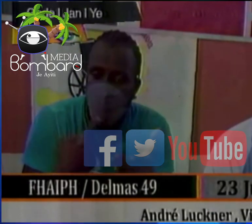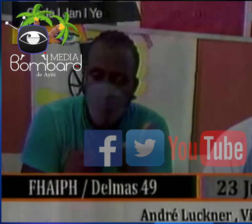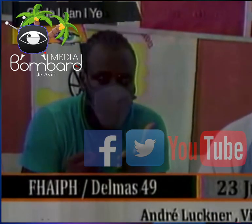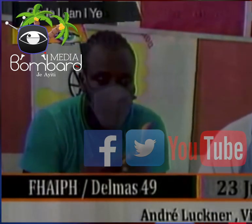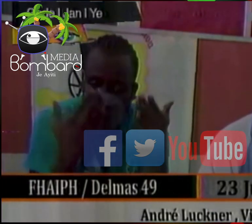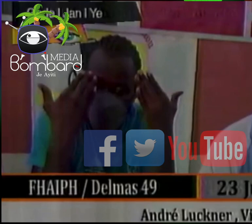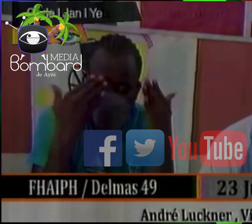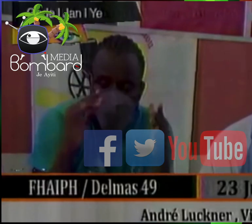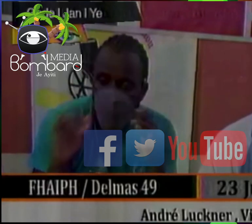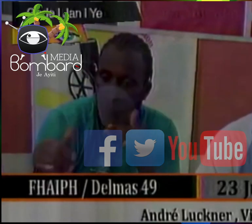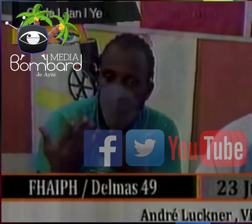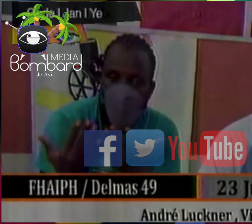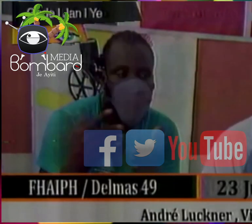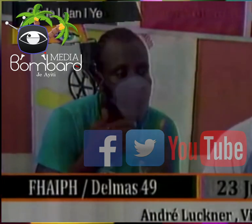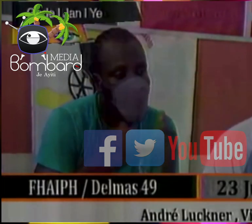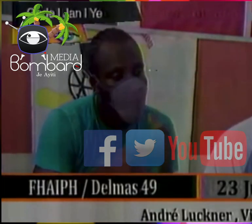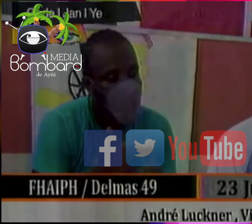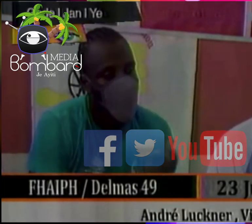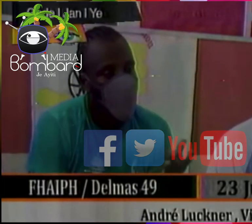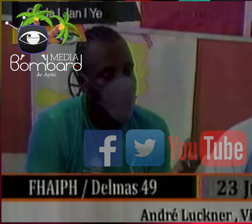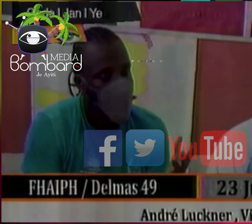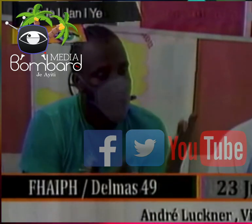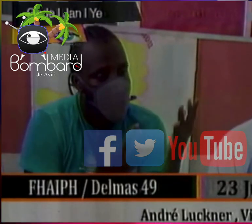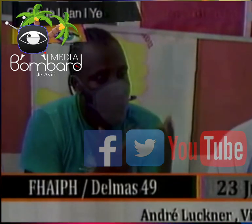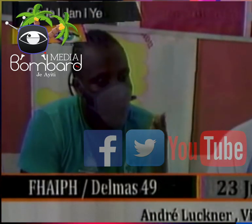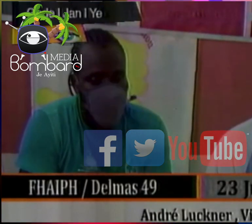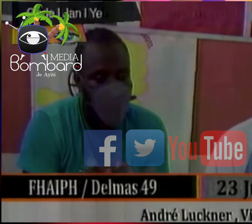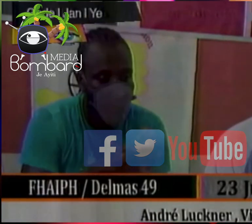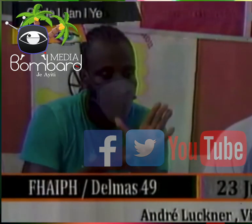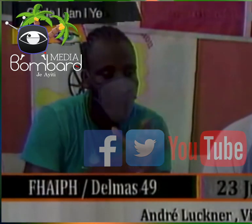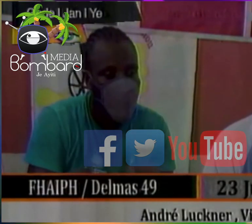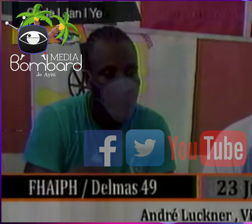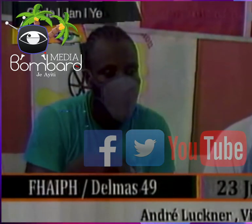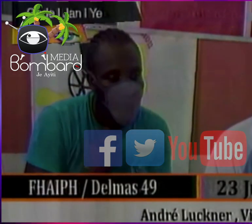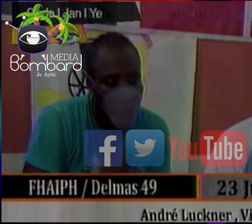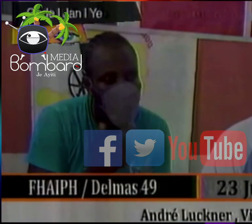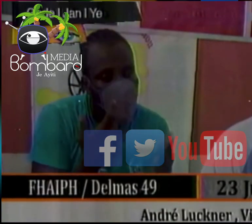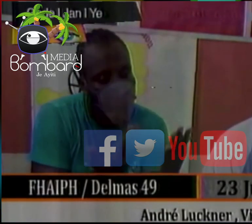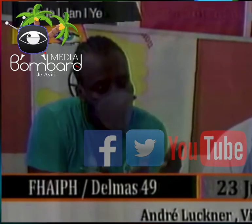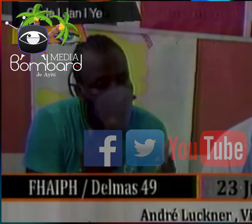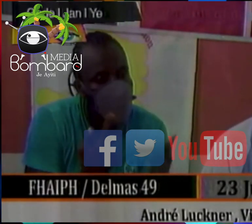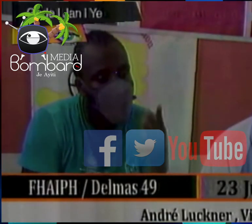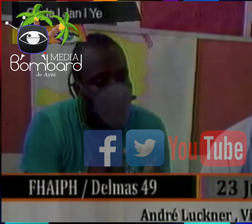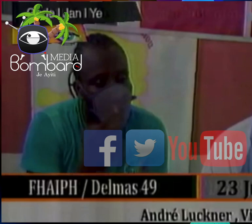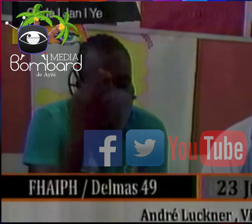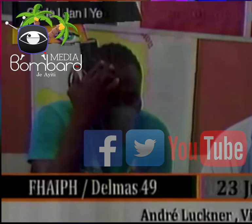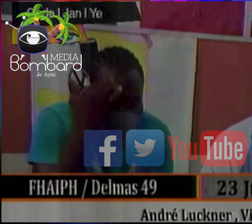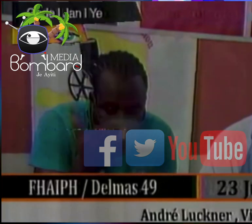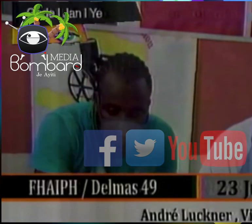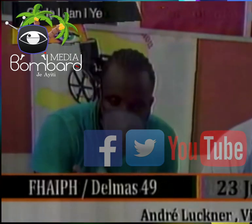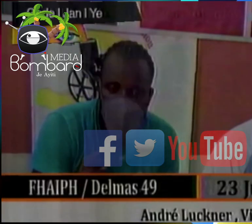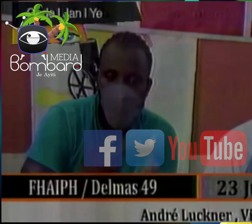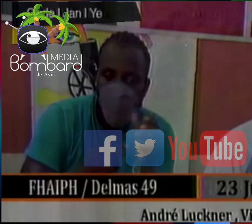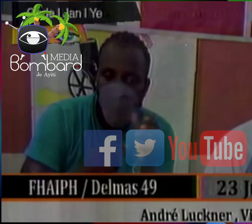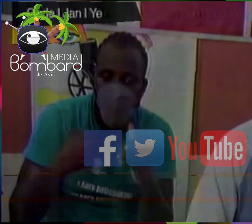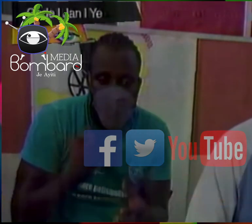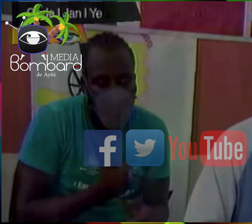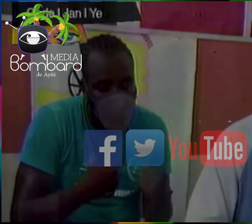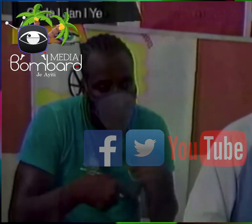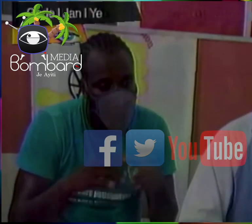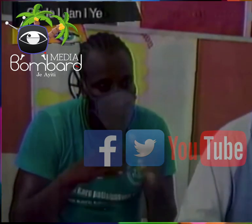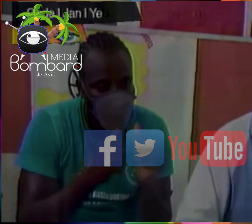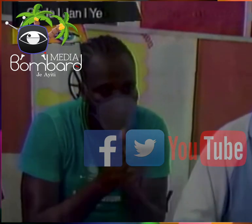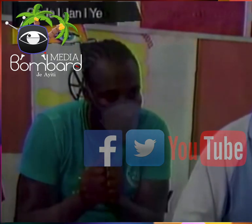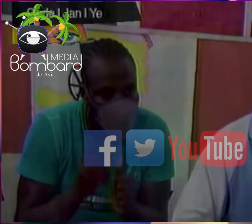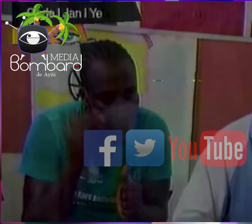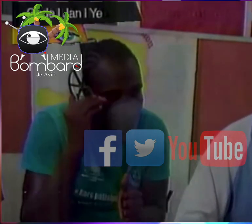ça, qui c'est pour le gouvernement qui a dirigé, qui la donne. Ça veut dire que nous-mêmes, nous là, nous n'avons aucun secours. Côté